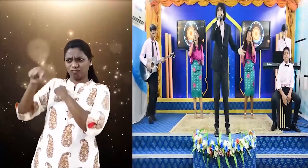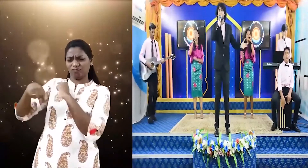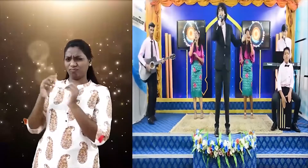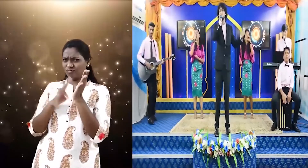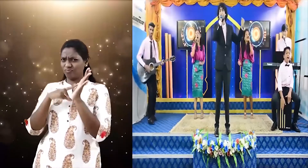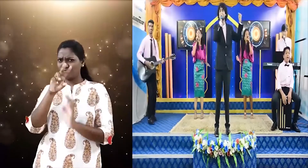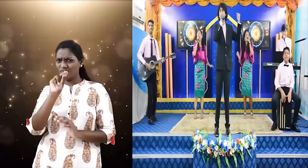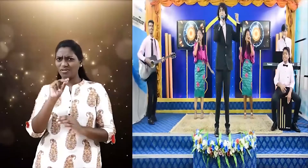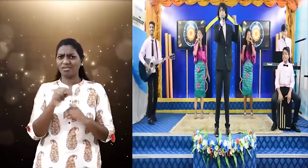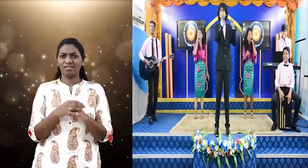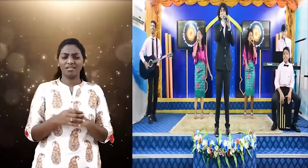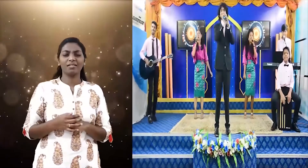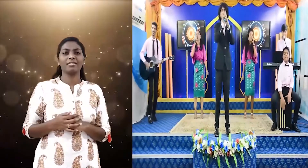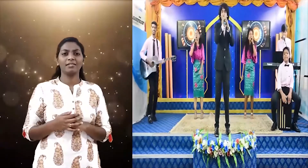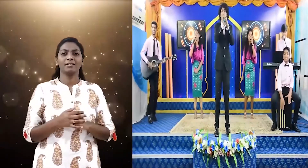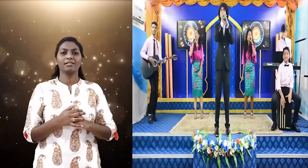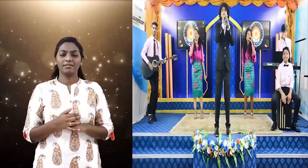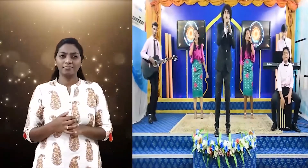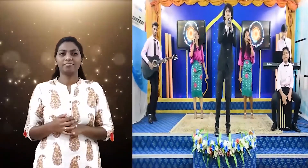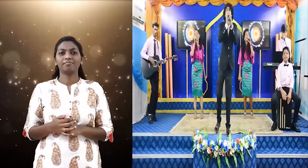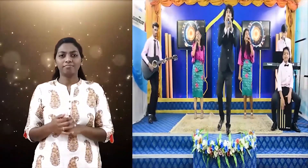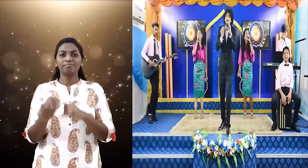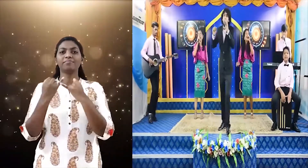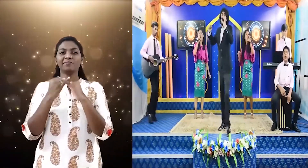के खिलाफ आना नहीं,